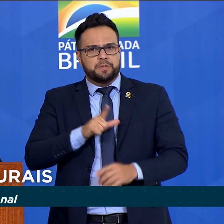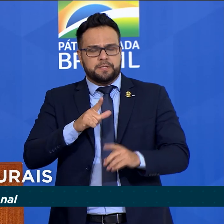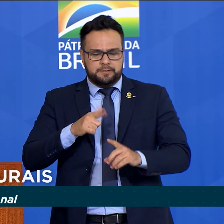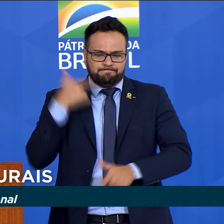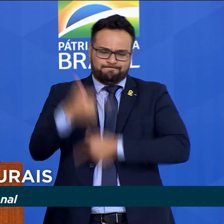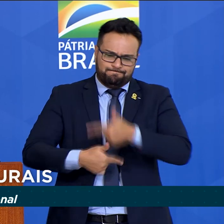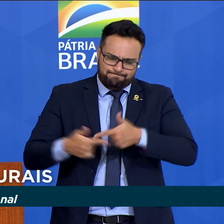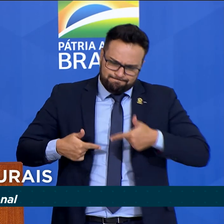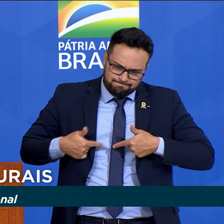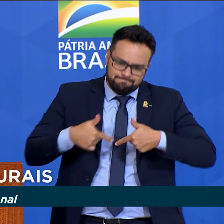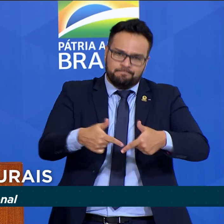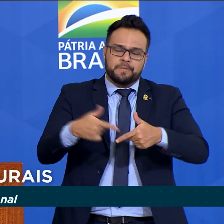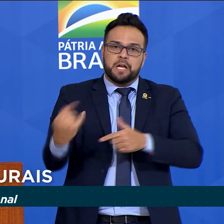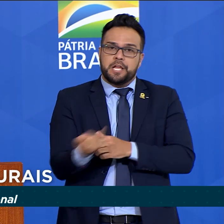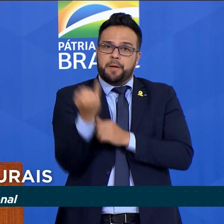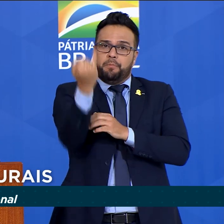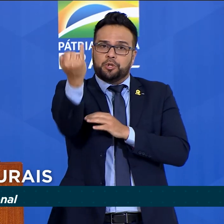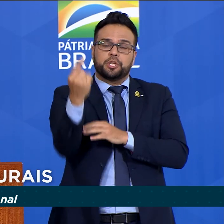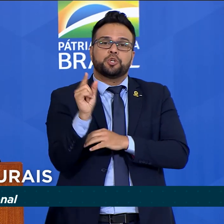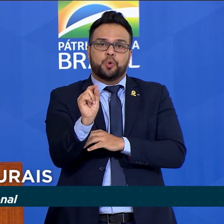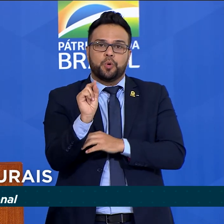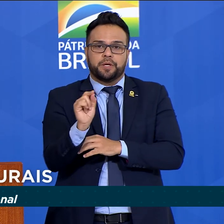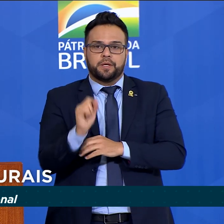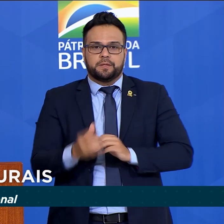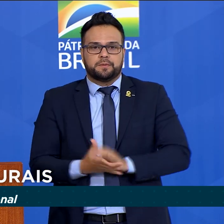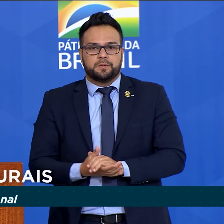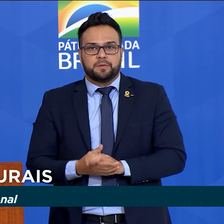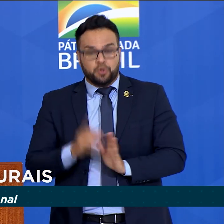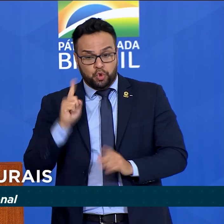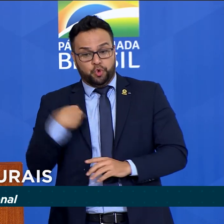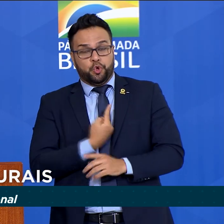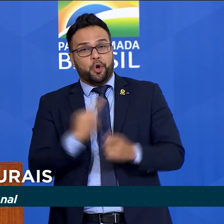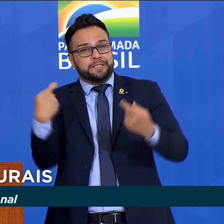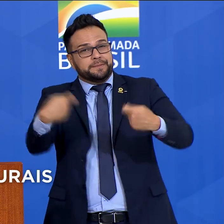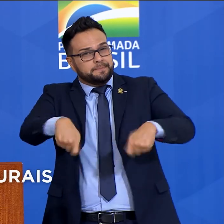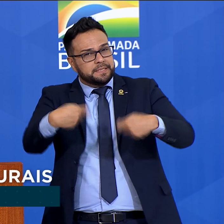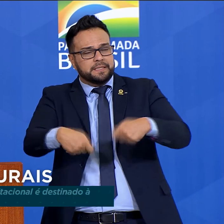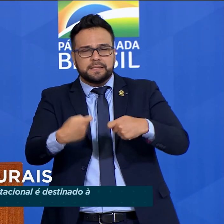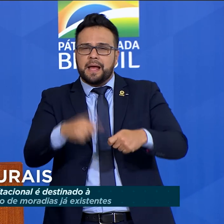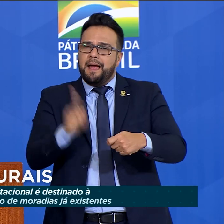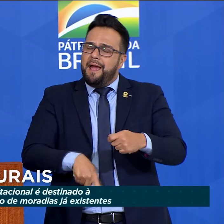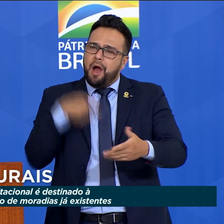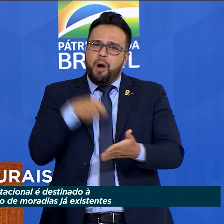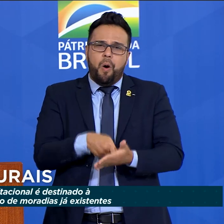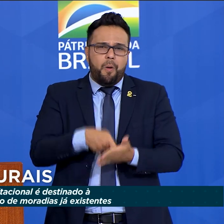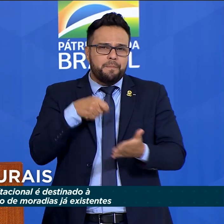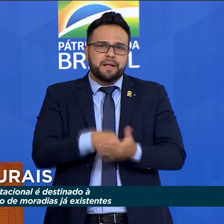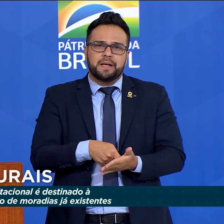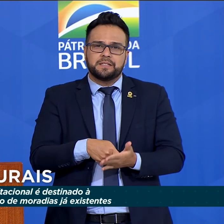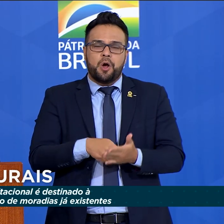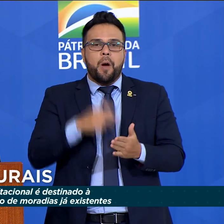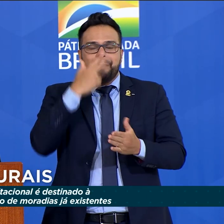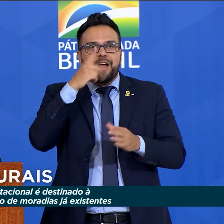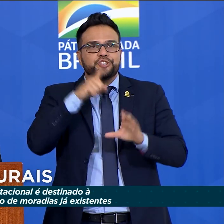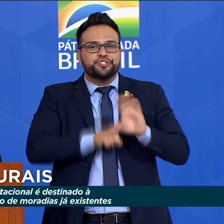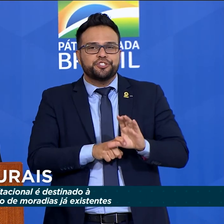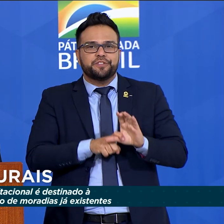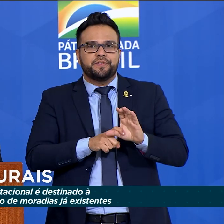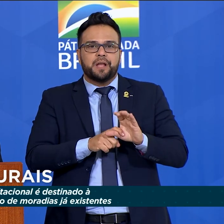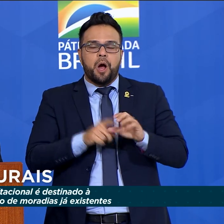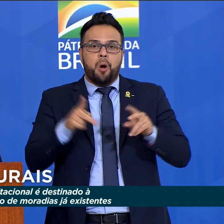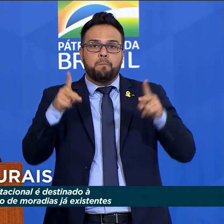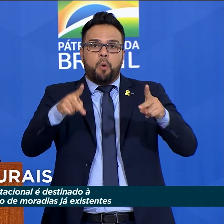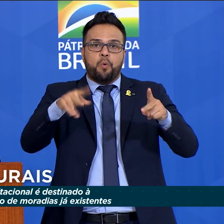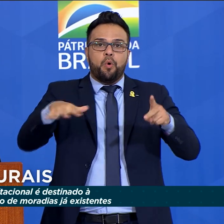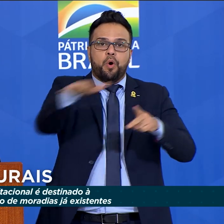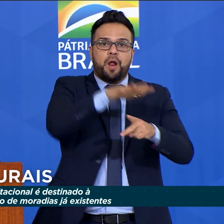essa importante ferramenta que nós precisamos e nós temos obrigação, uma dívida com essa